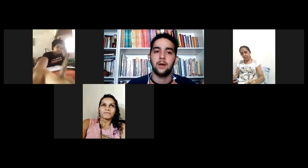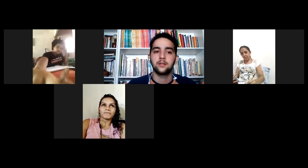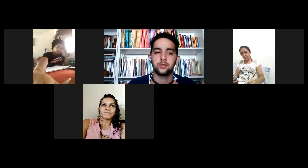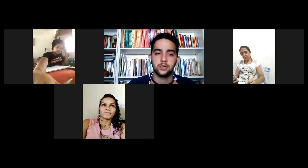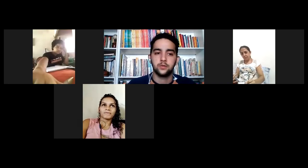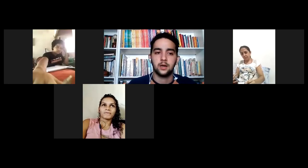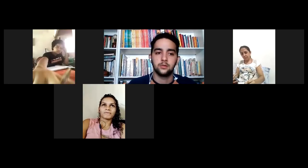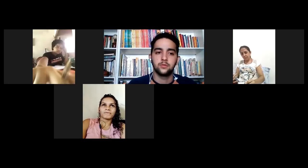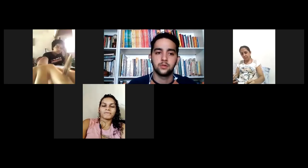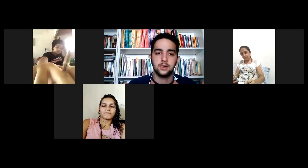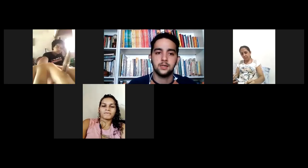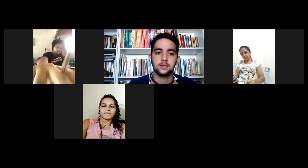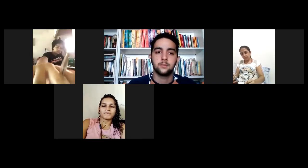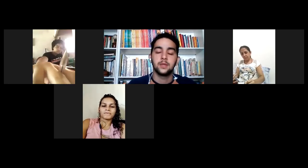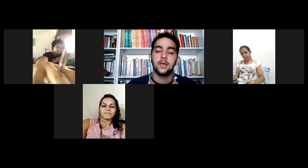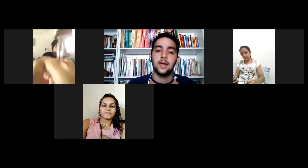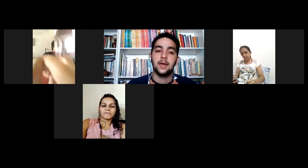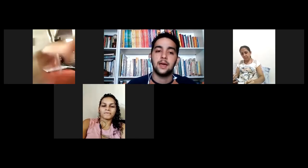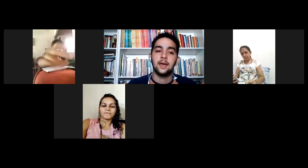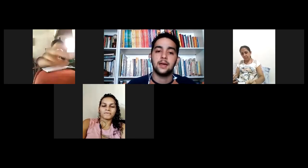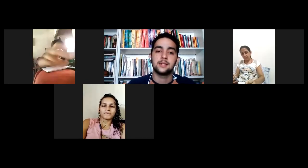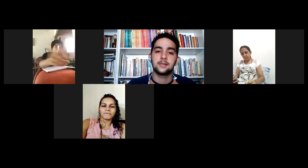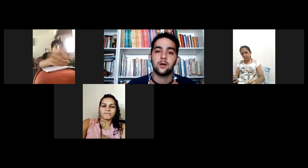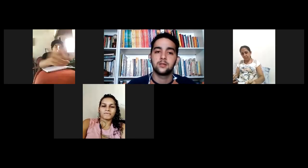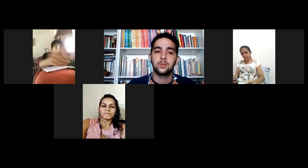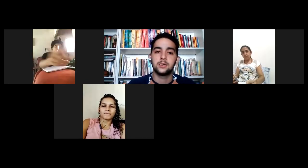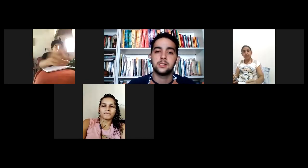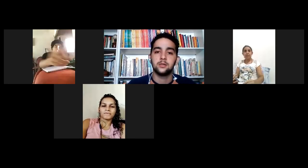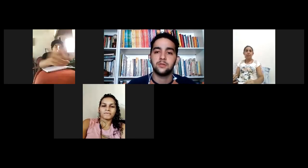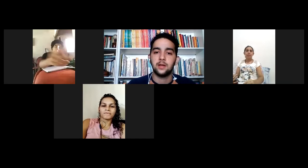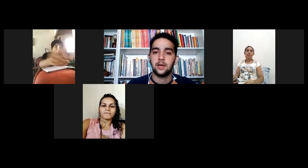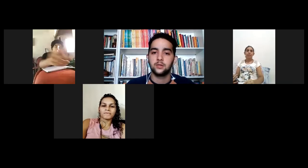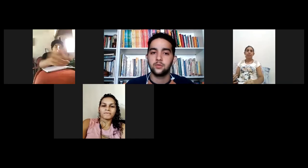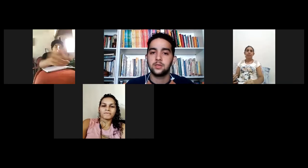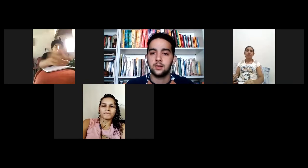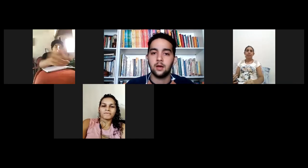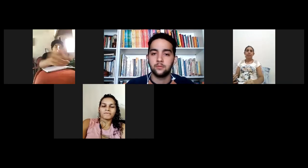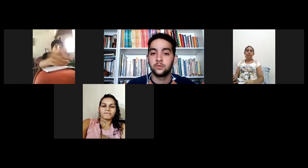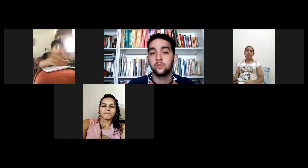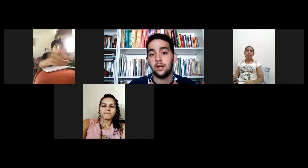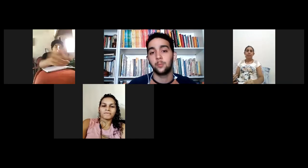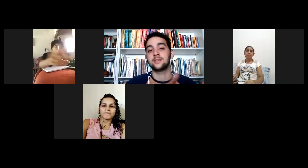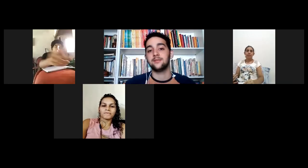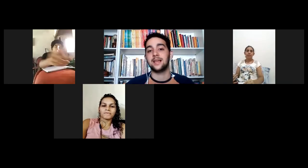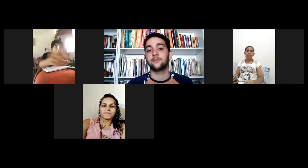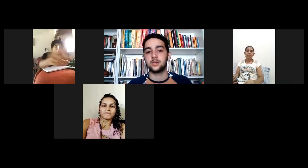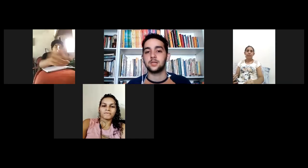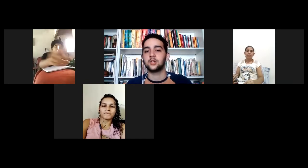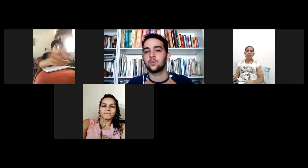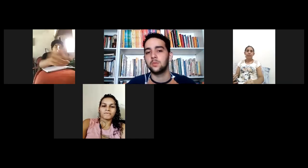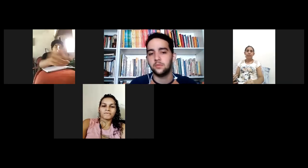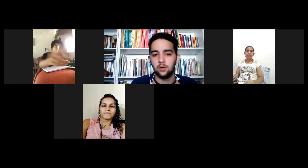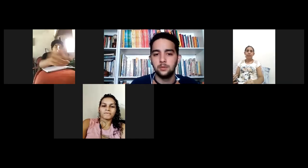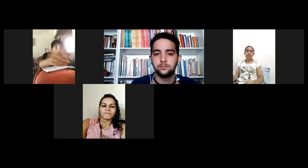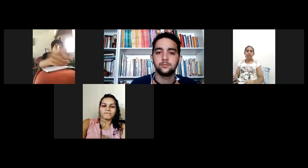a mais no certificado de vocês, essas aulas eu preciso avaliar eu preciso avaliar vocês